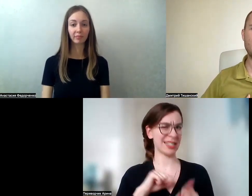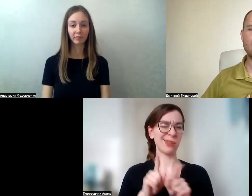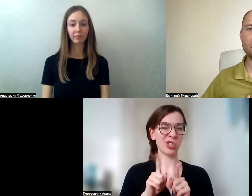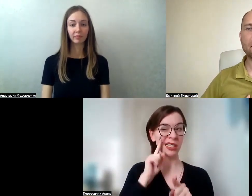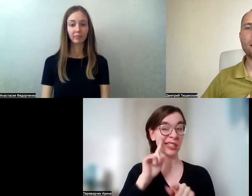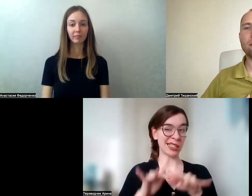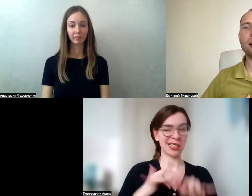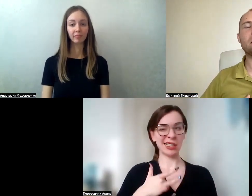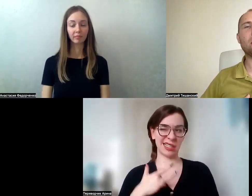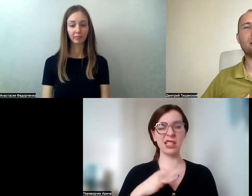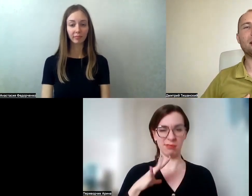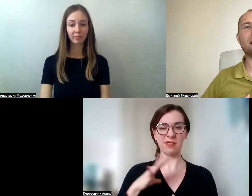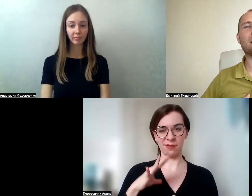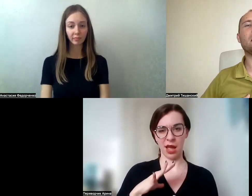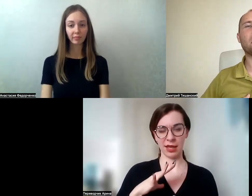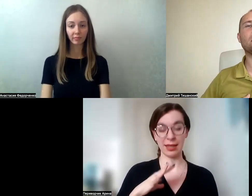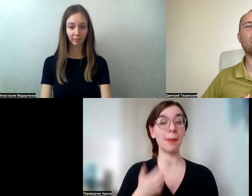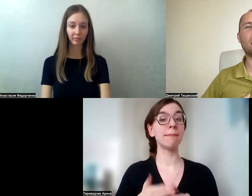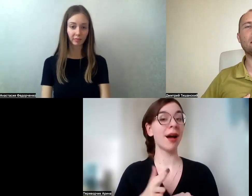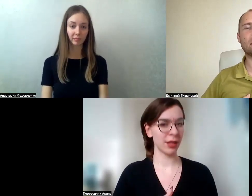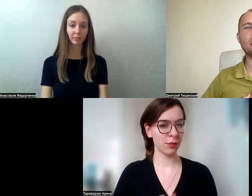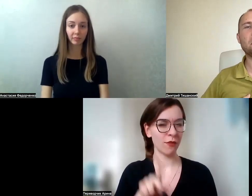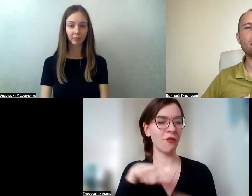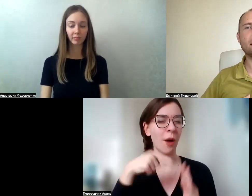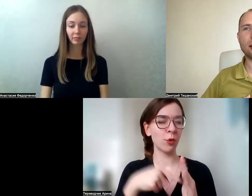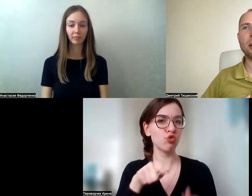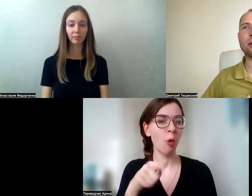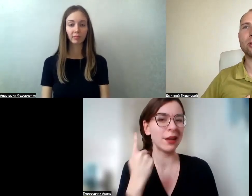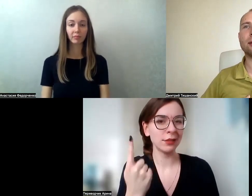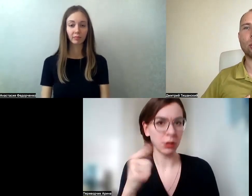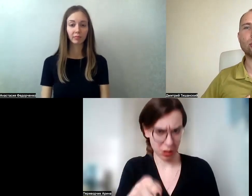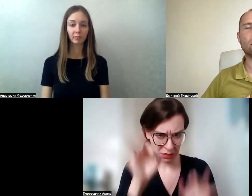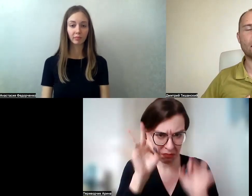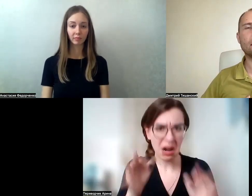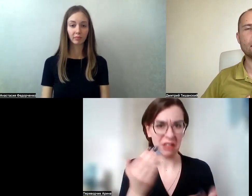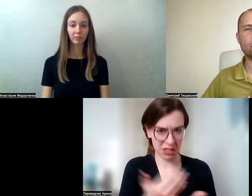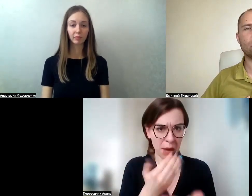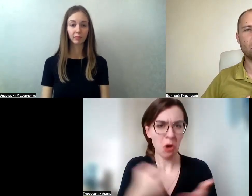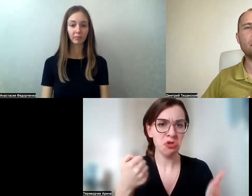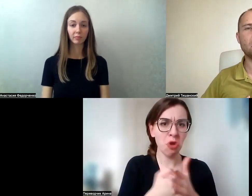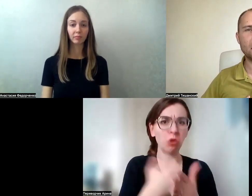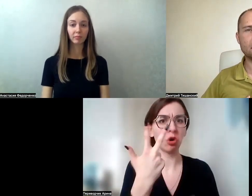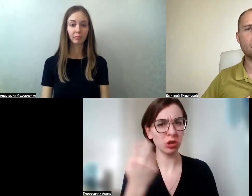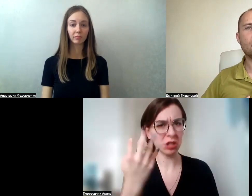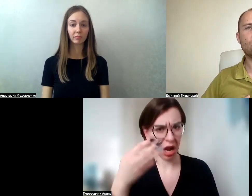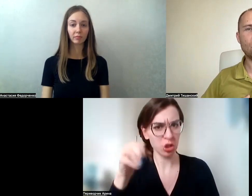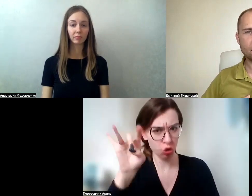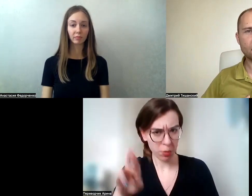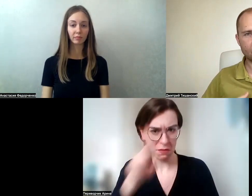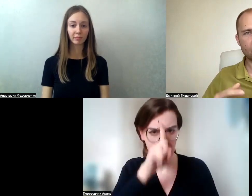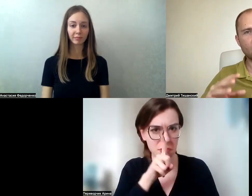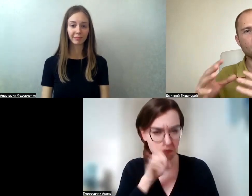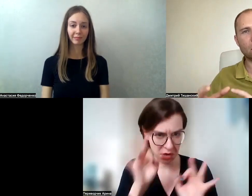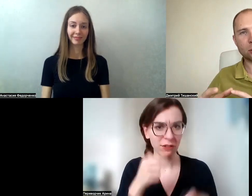сильный скептик, поэтому вопрос номер один. Вот ты правда зарабатываешь до 340 тысяч рублей в месяц